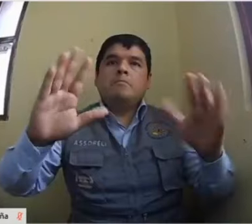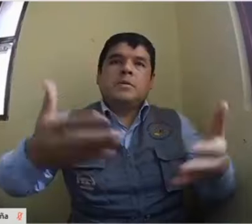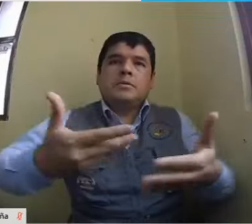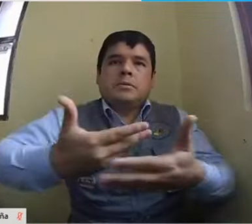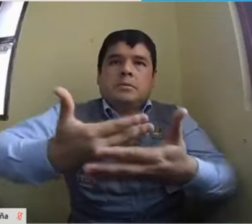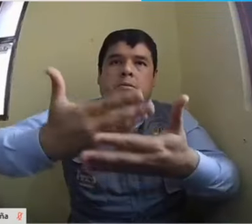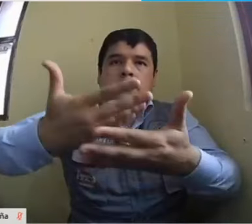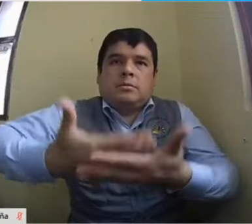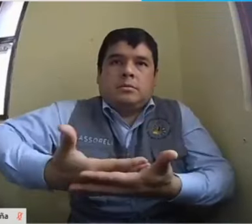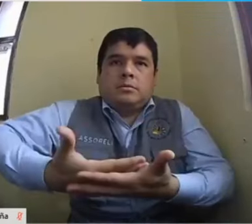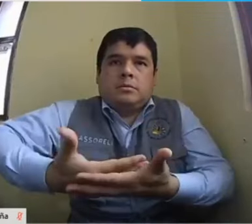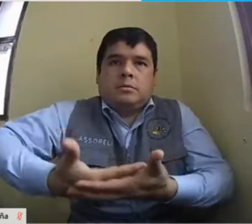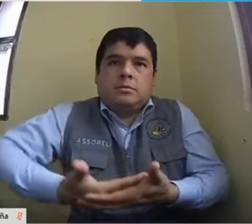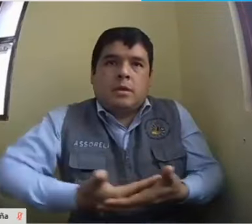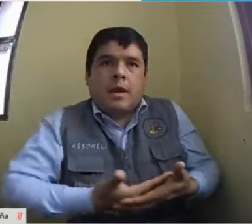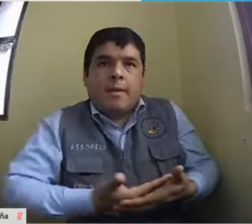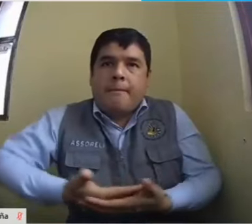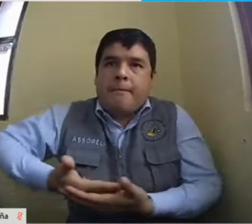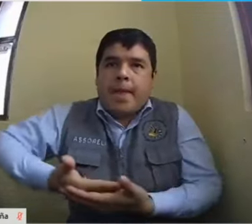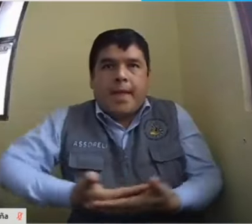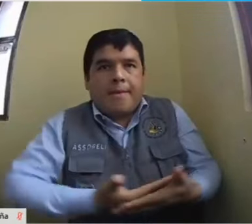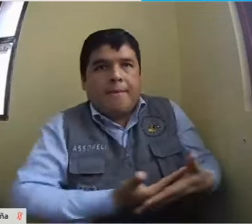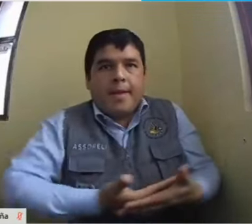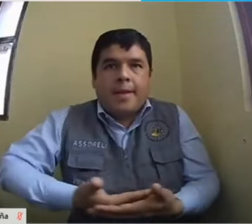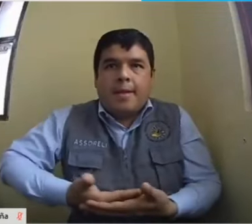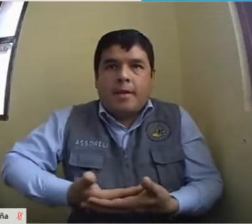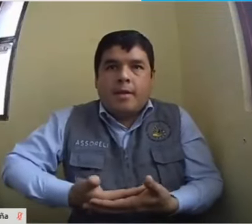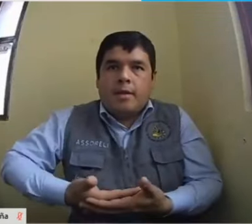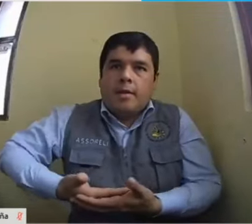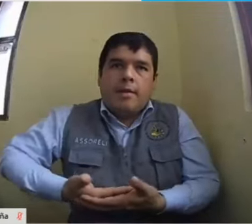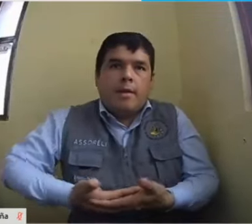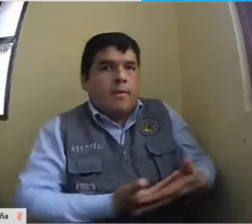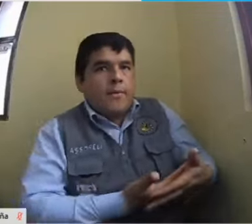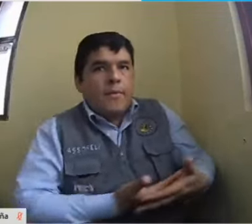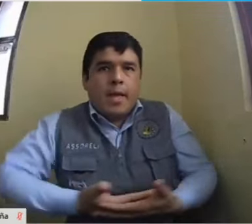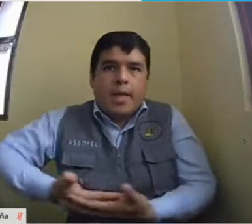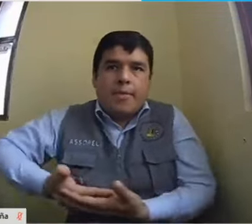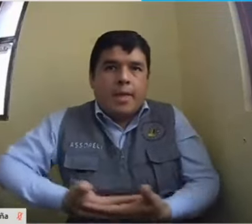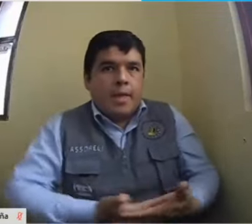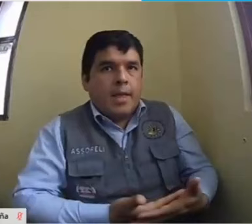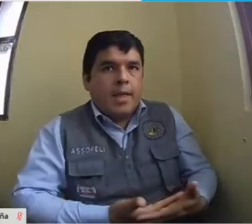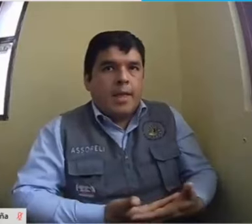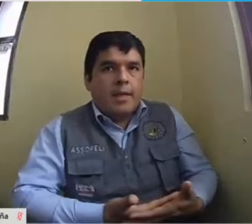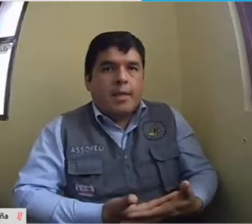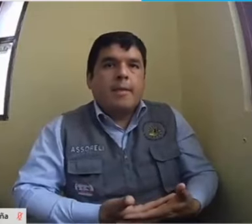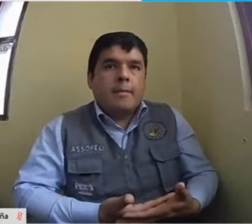Bebé, la seña de bebé es como cargar un bebé. Esa es la seña para bebé.